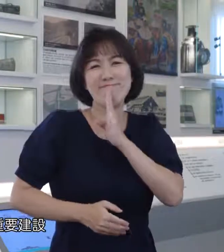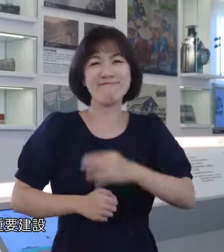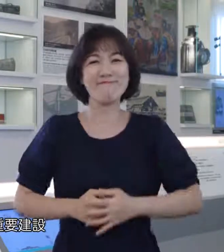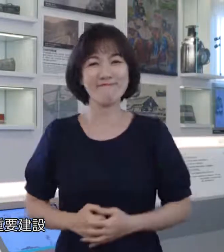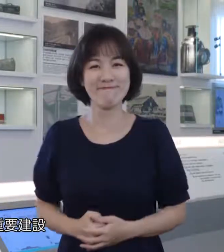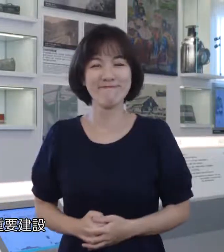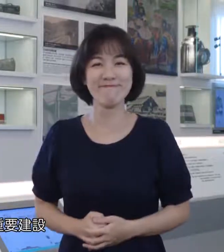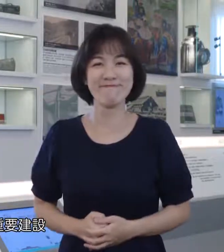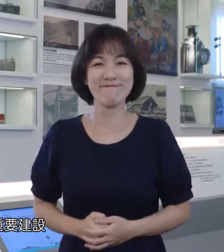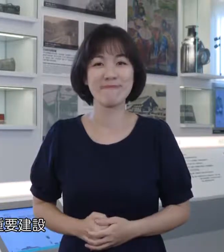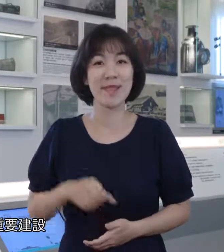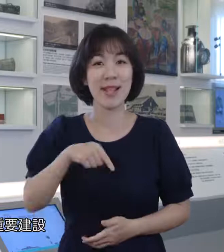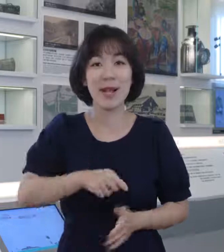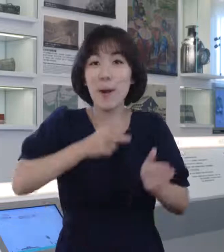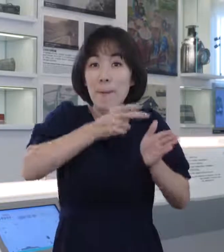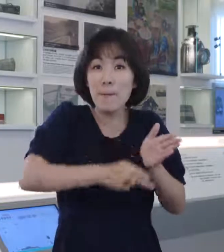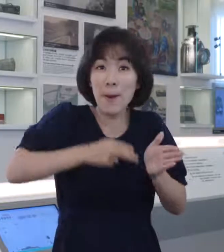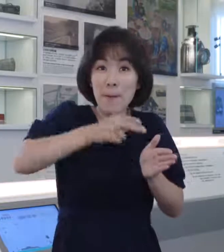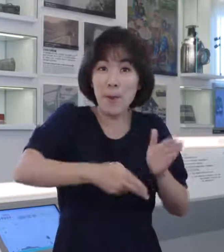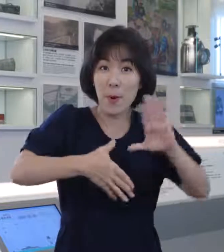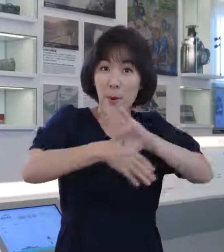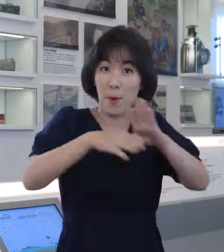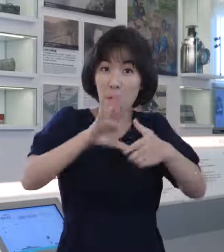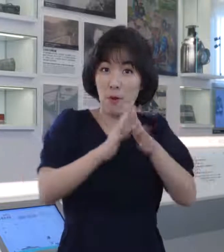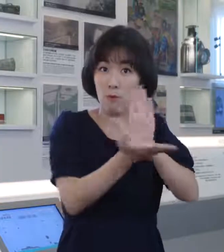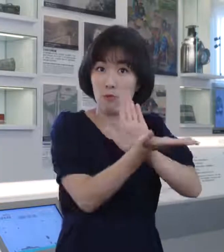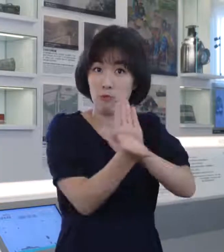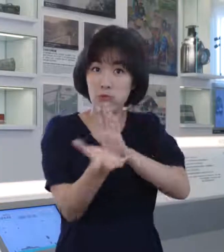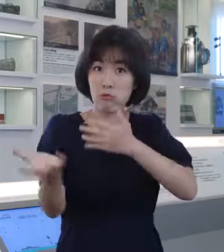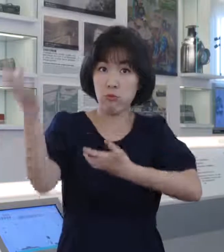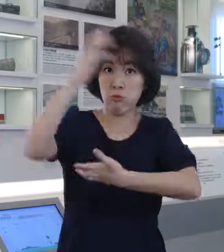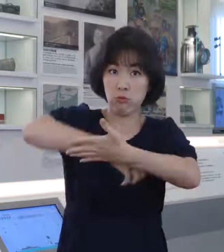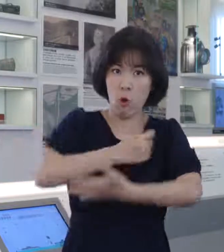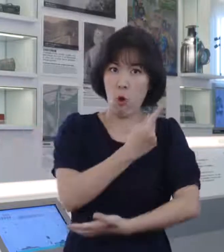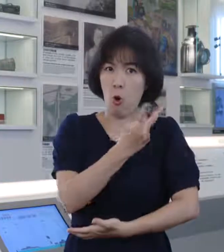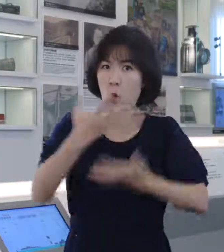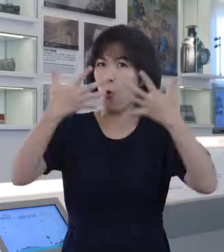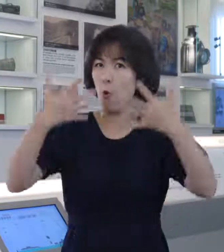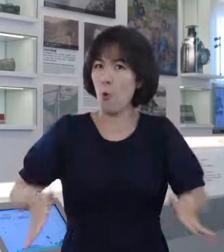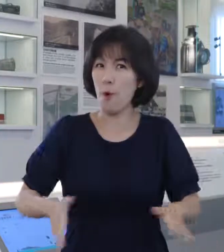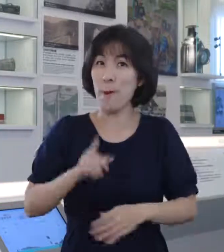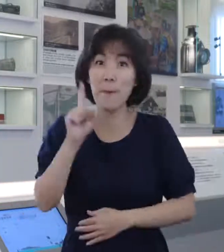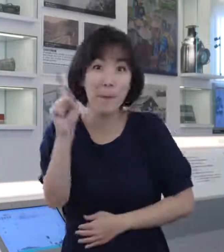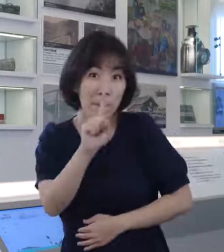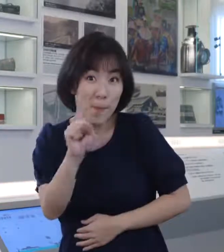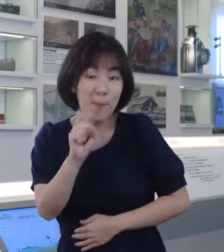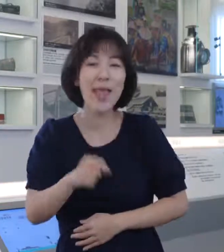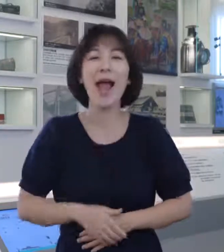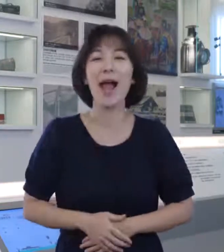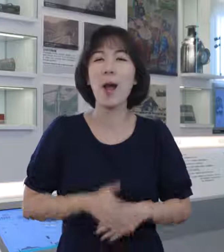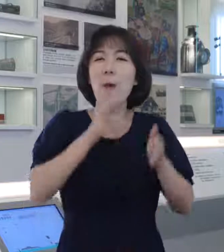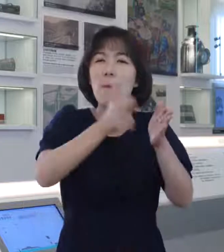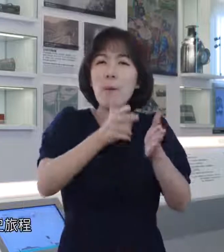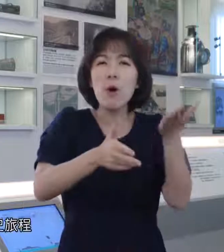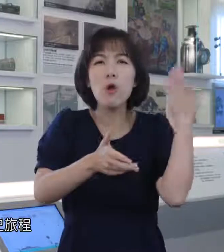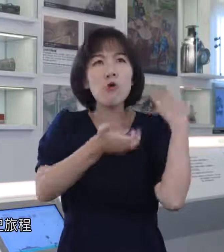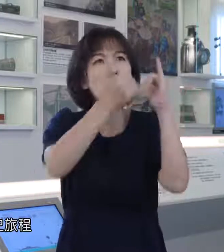设。铁道文化常设展将透过铁道的重要元素，带领